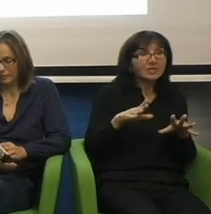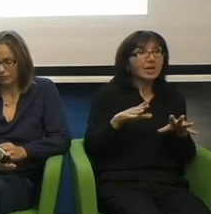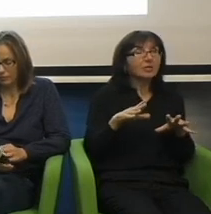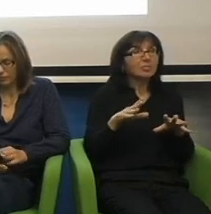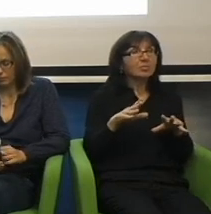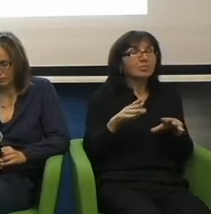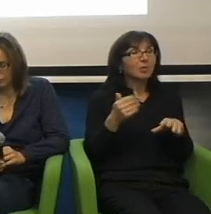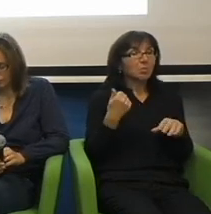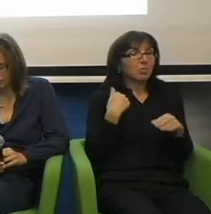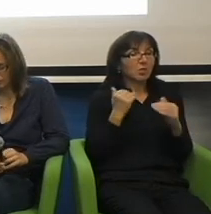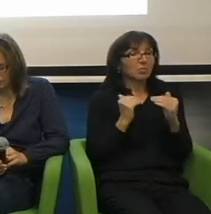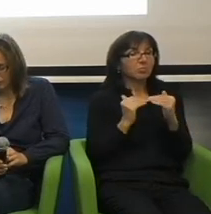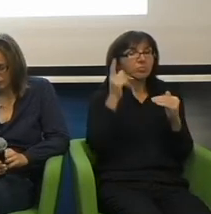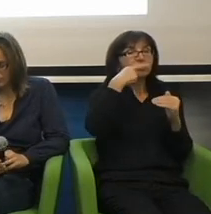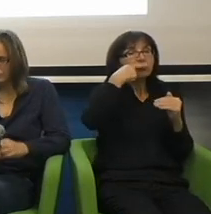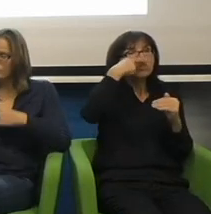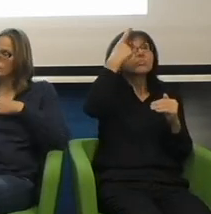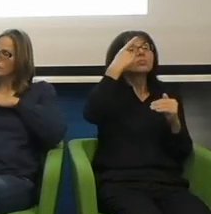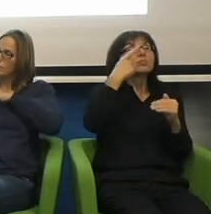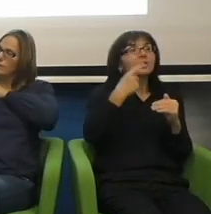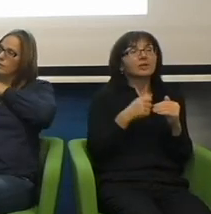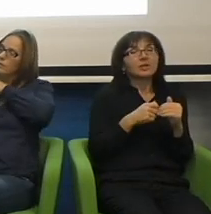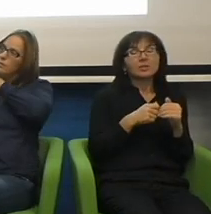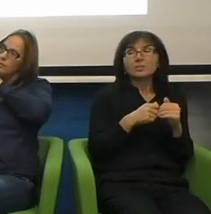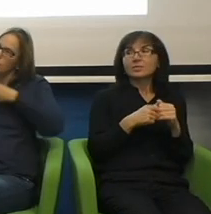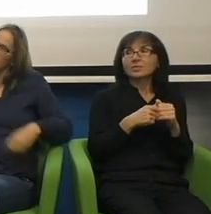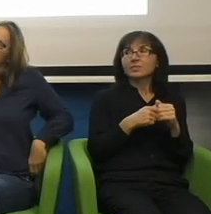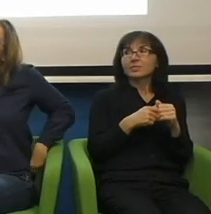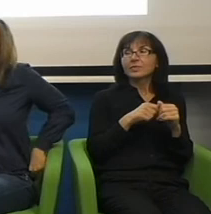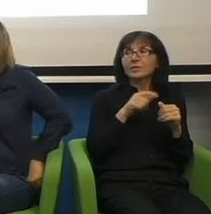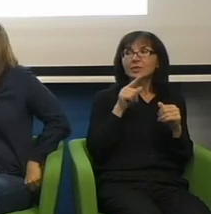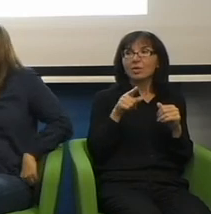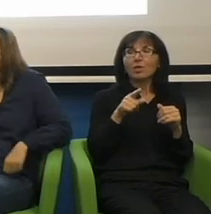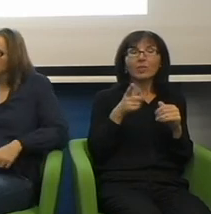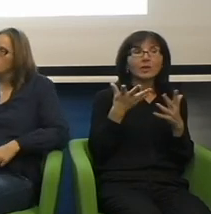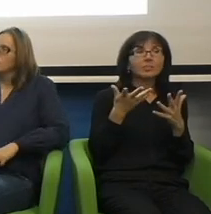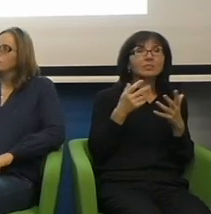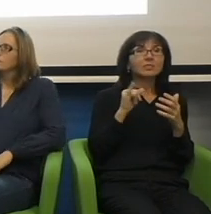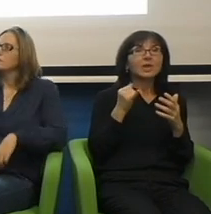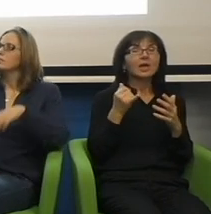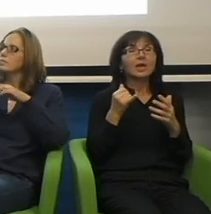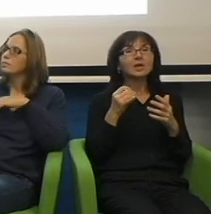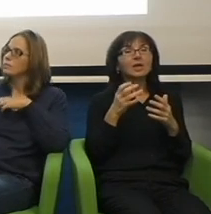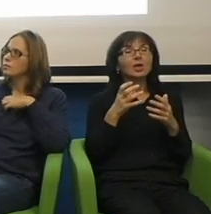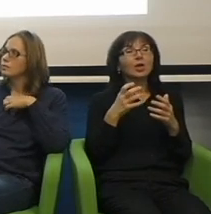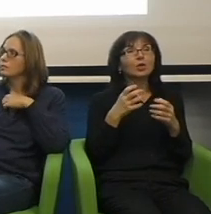poczuciem wyższości. No i o ile co do tej skromności, to